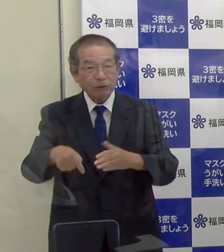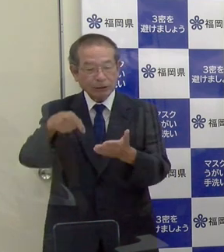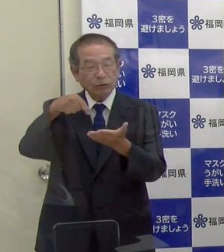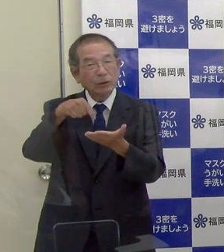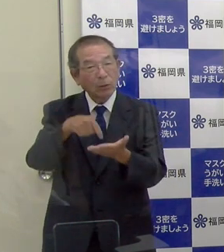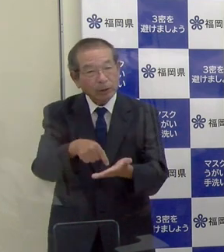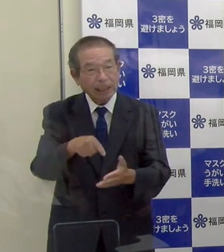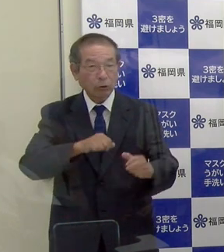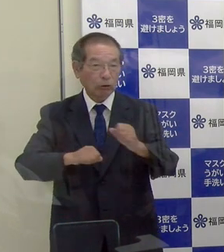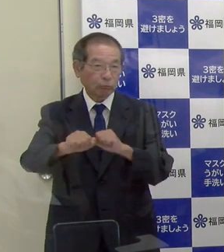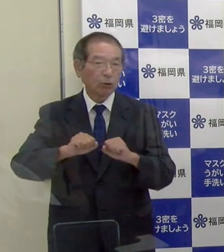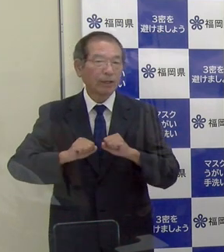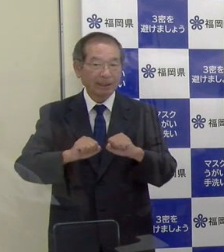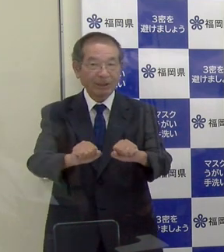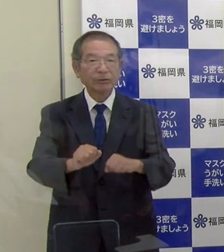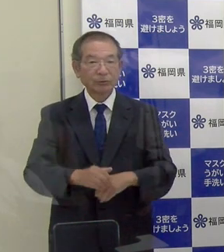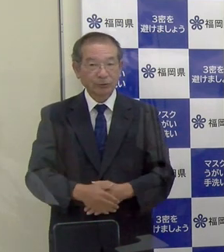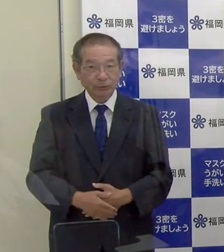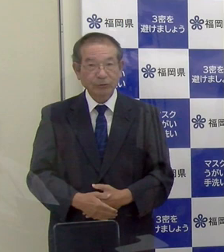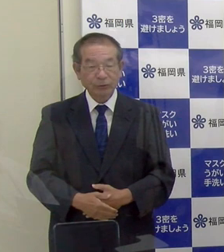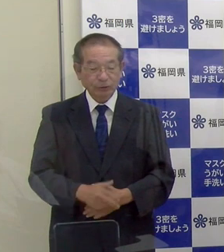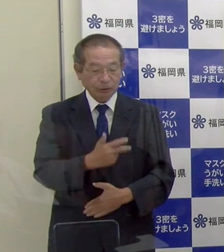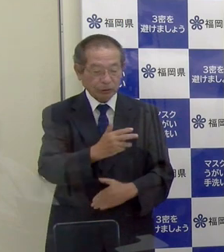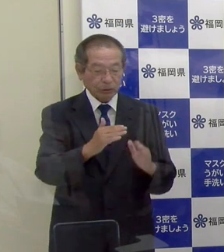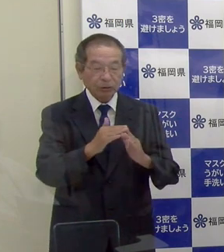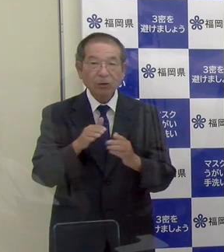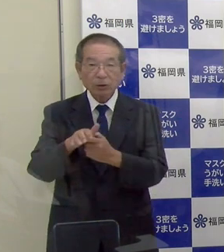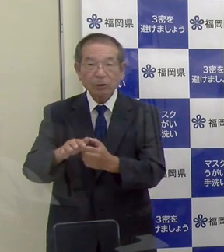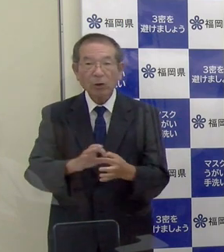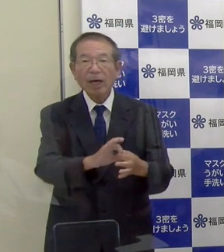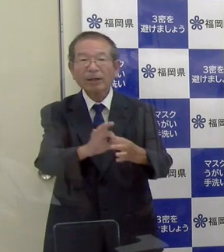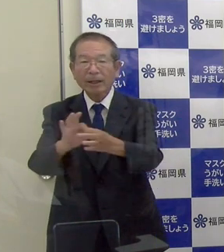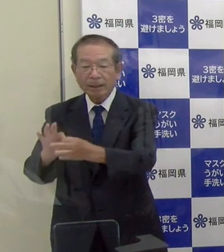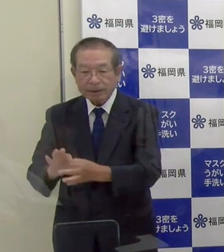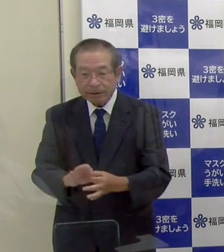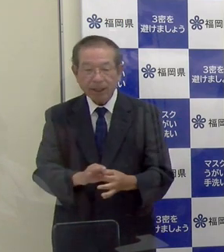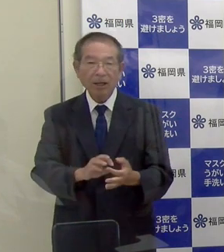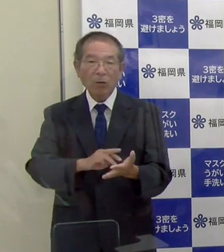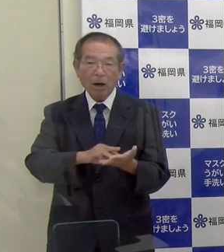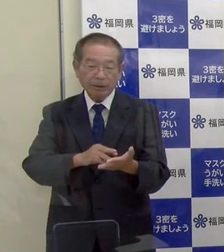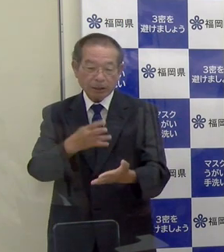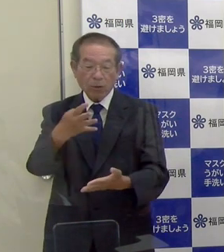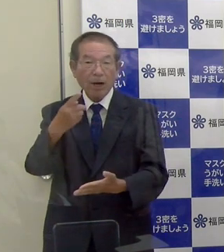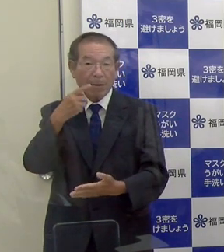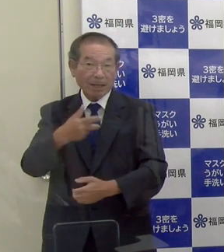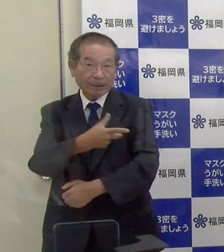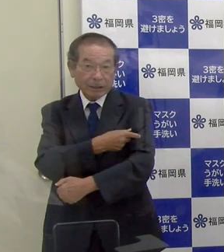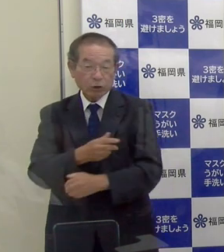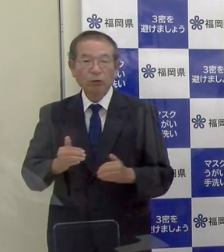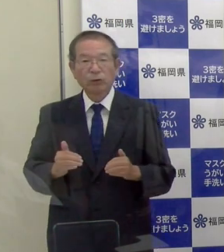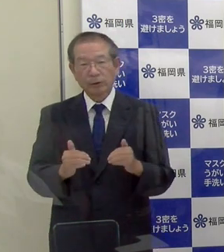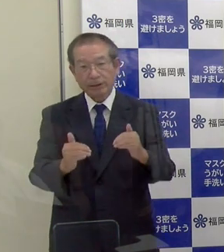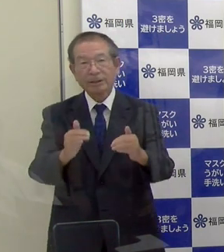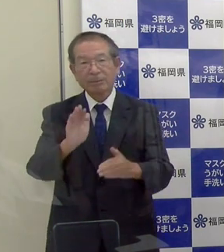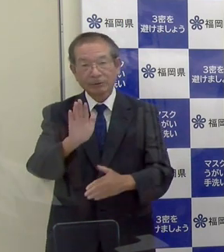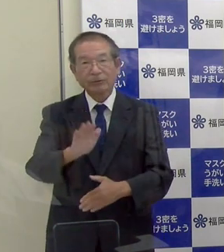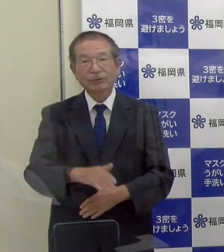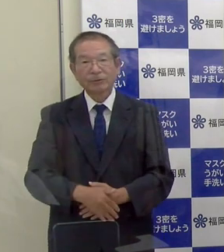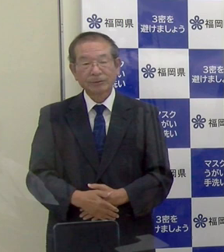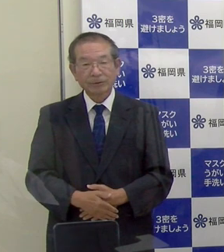置いて取り組んでまいります市町村と連携したワクチンの4回目接種を促進いたします